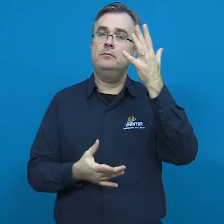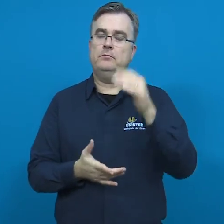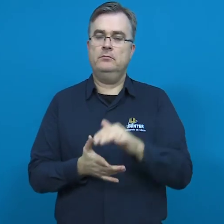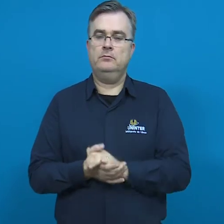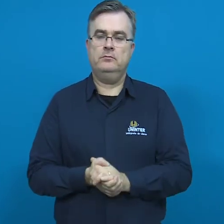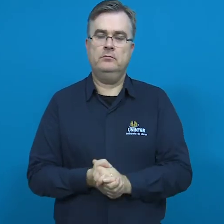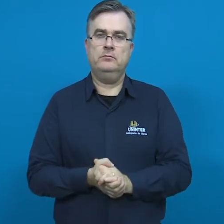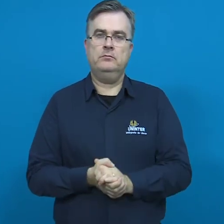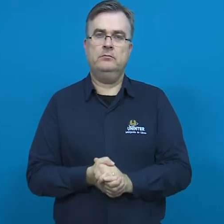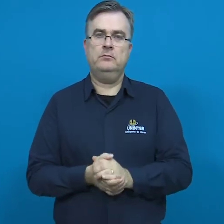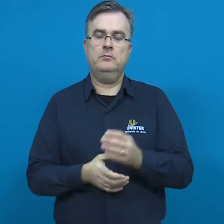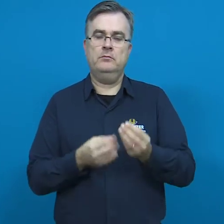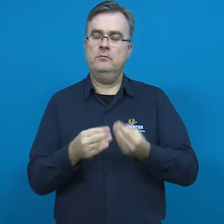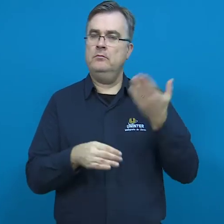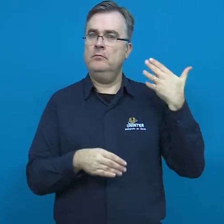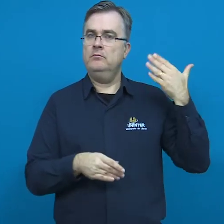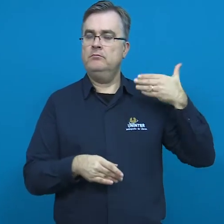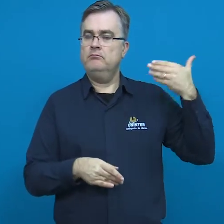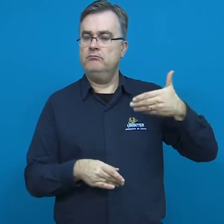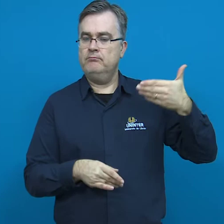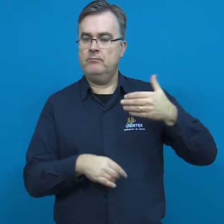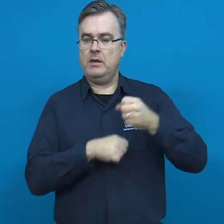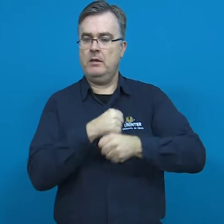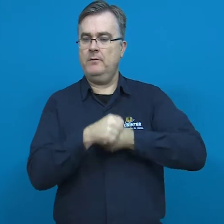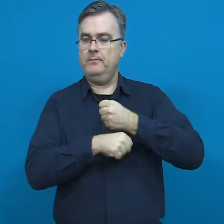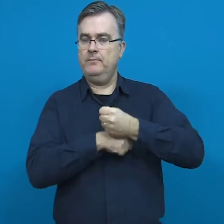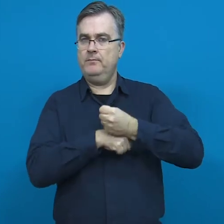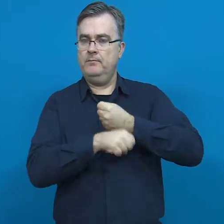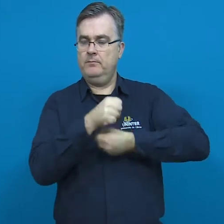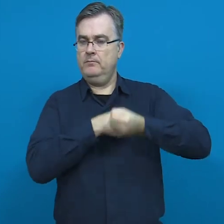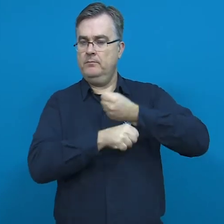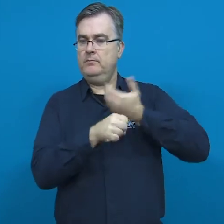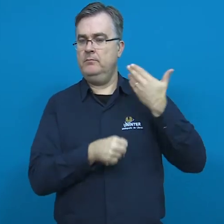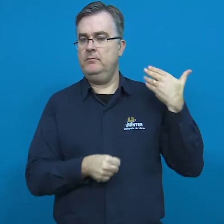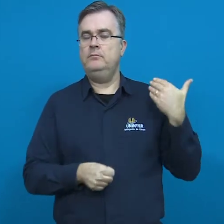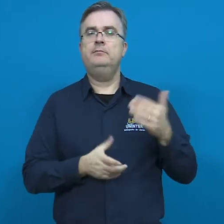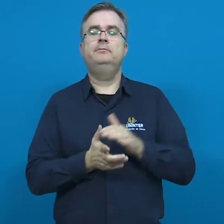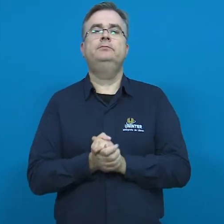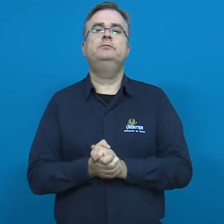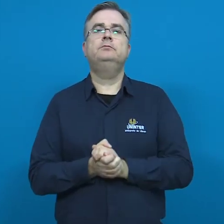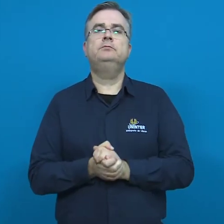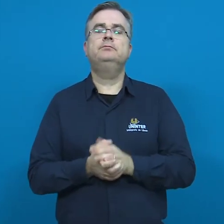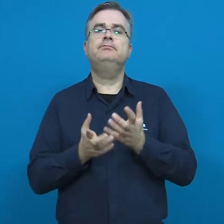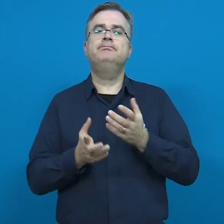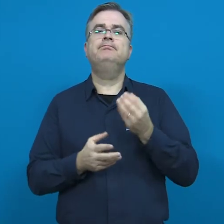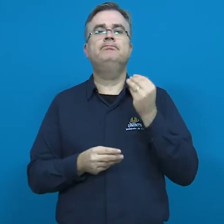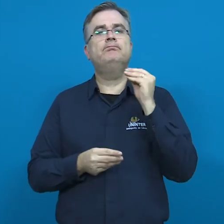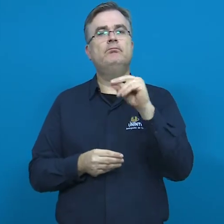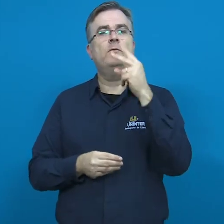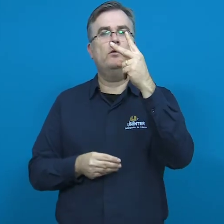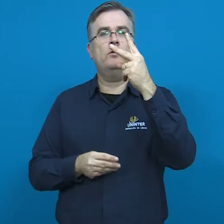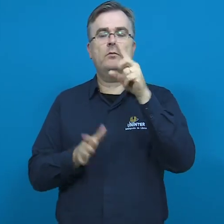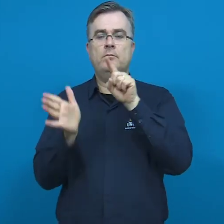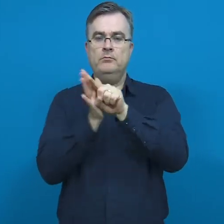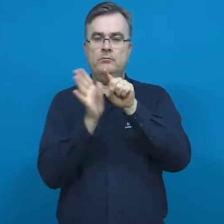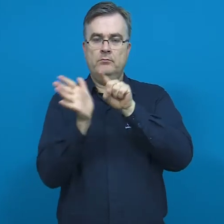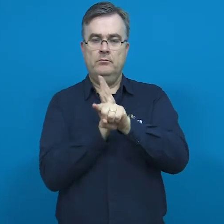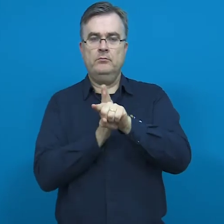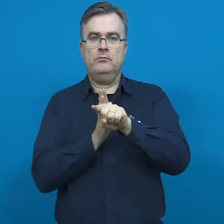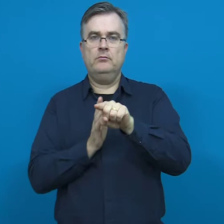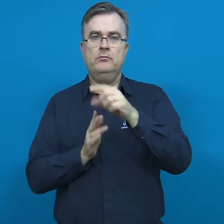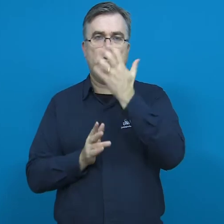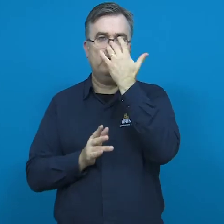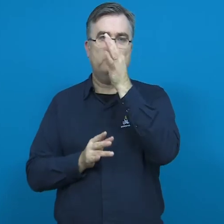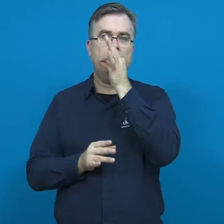acontecer nas últimas décadas, né? E queria colocar aqui 2 questões para a